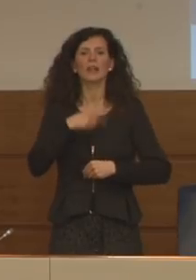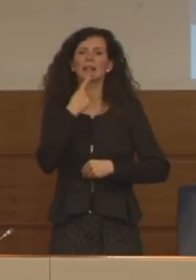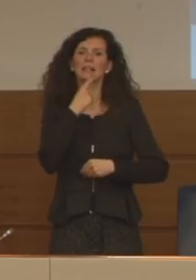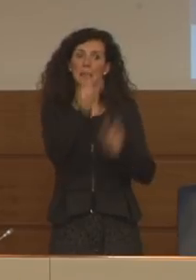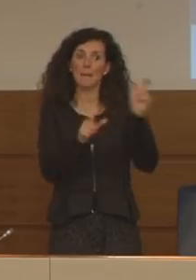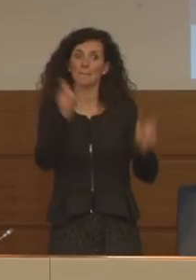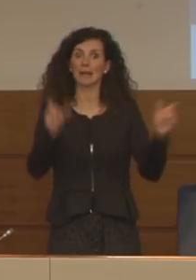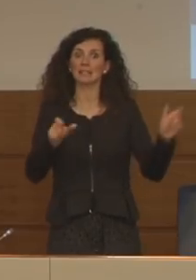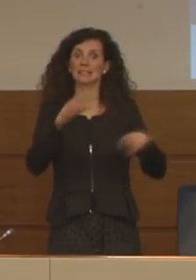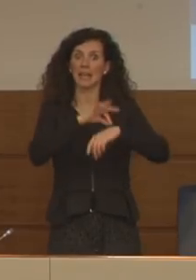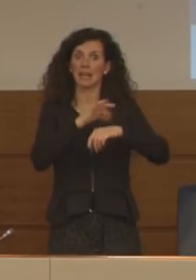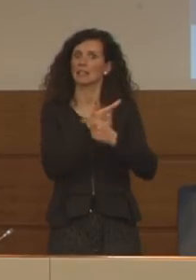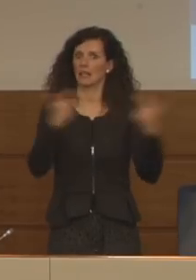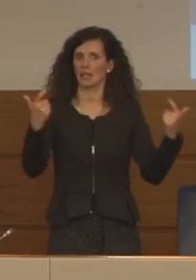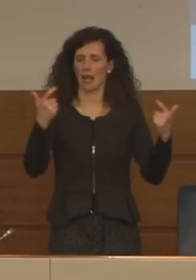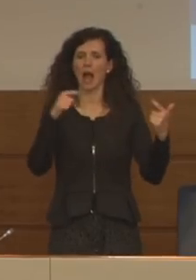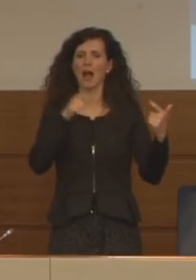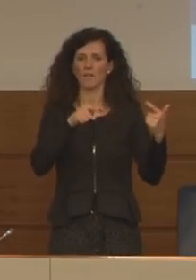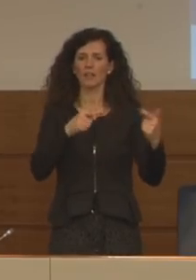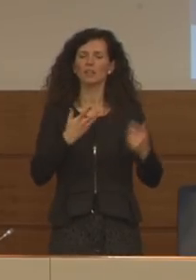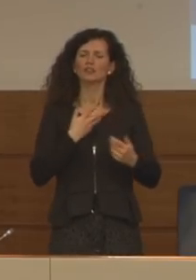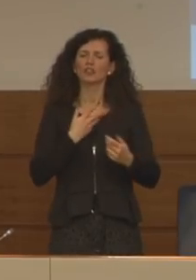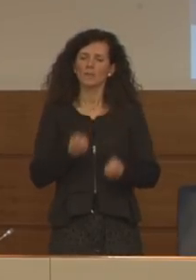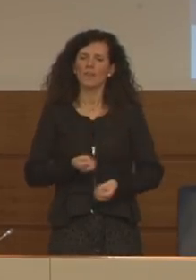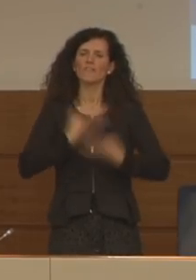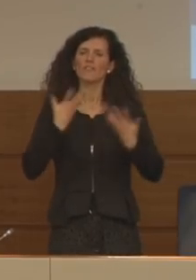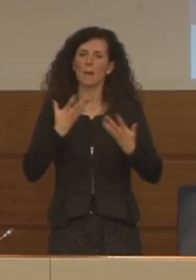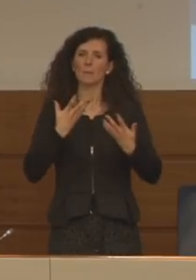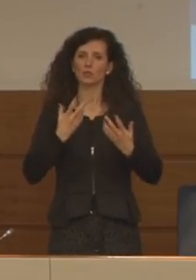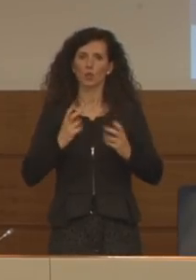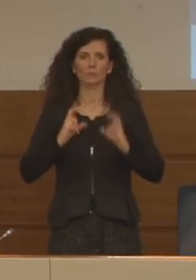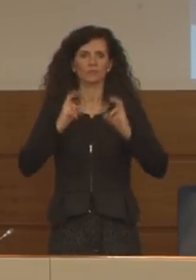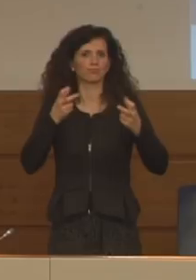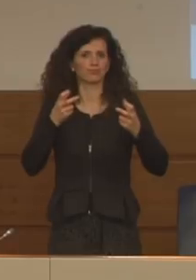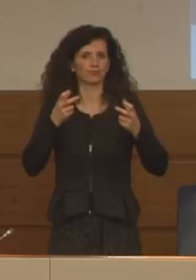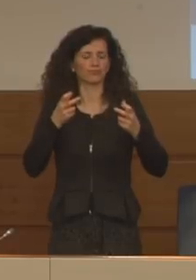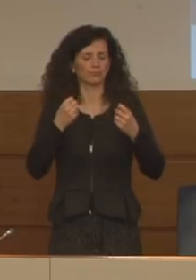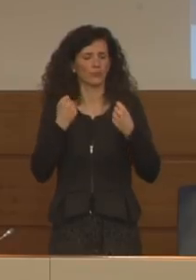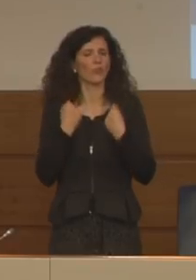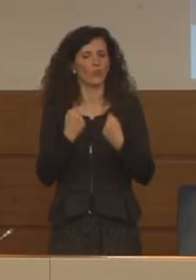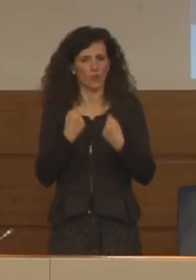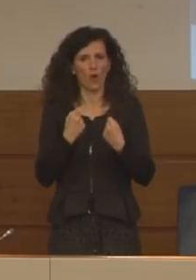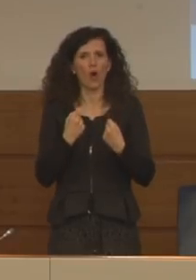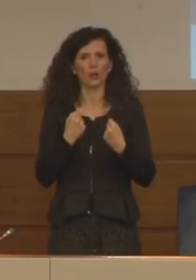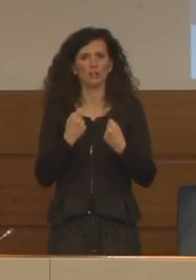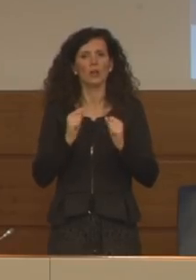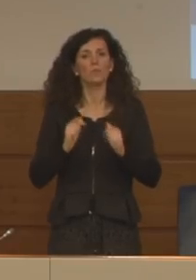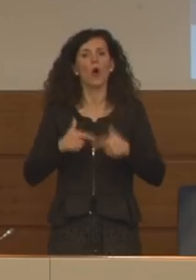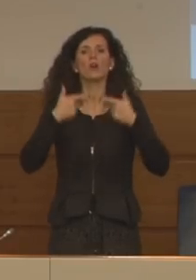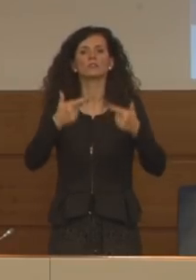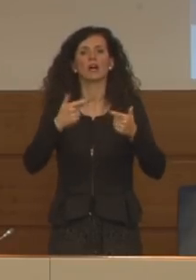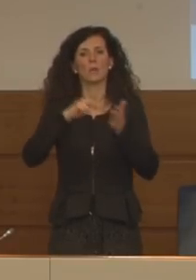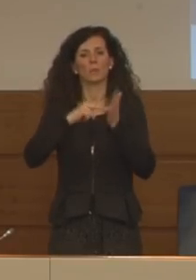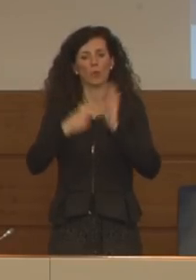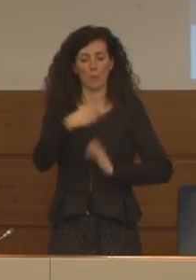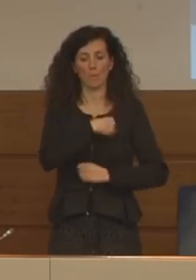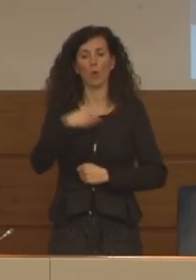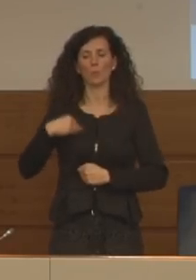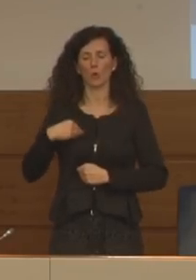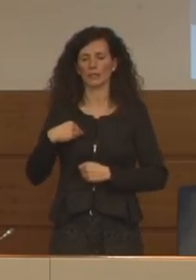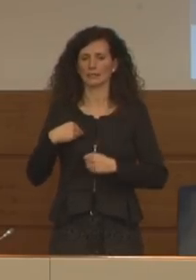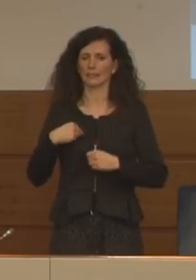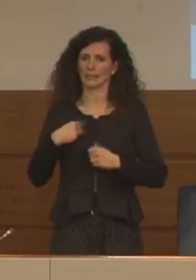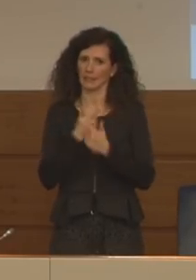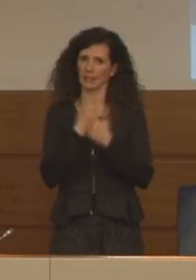una reazione infiammatoria cascata molto ampia che produce dei quali polmoniti diffuse e molto severe